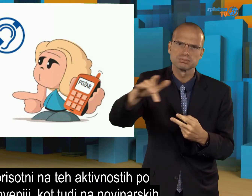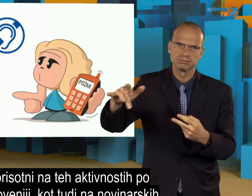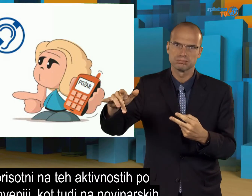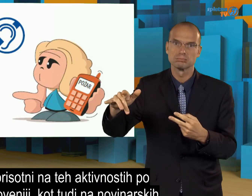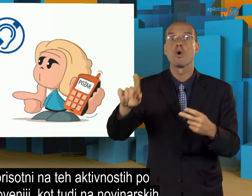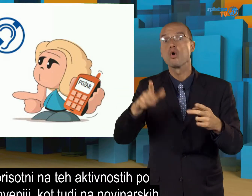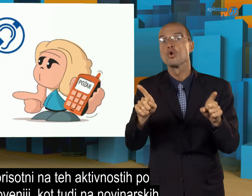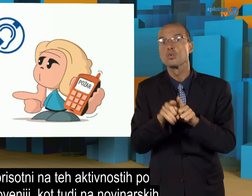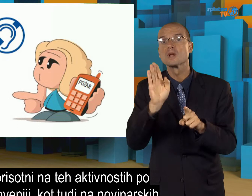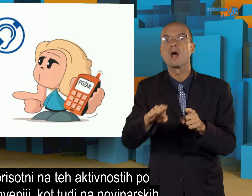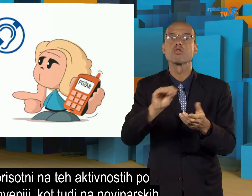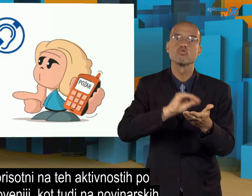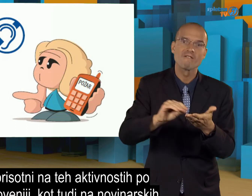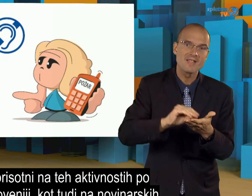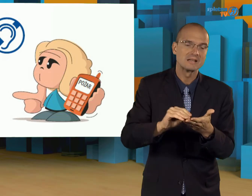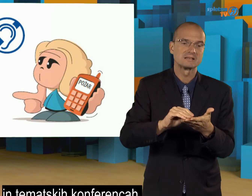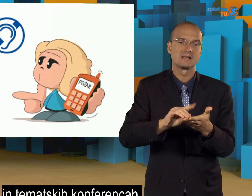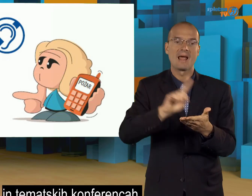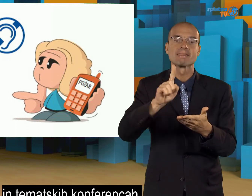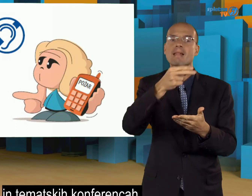in tematskih konferencah.